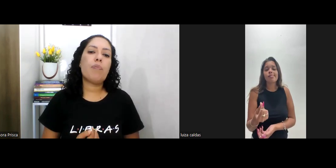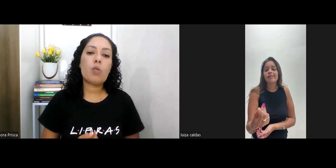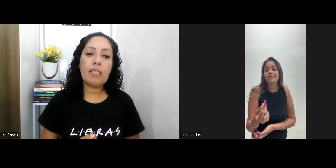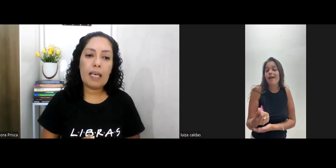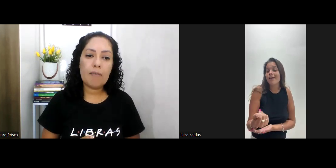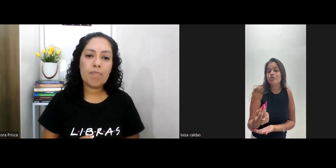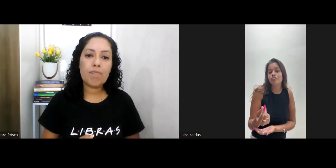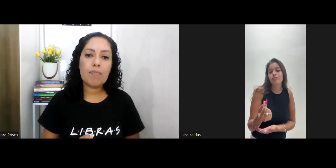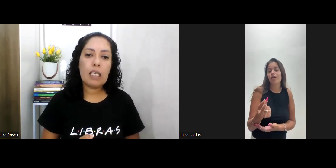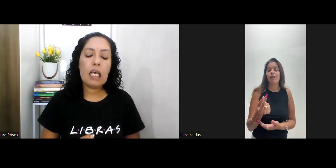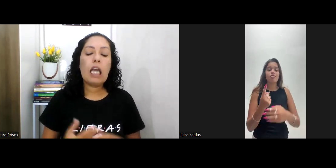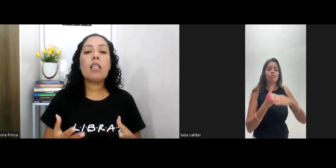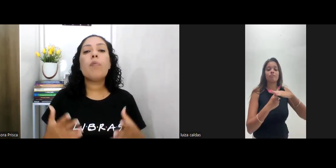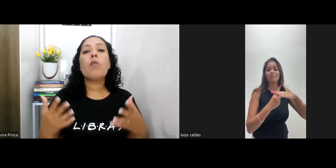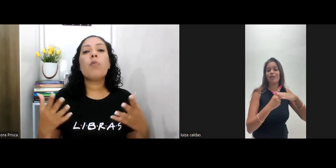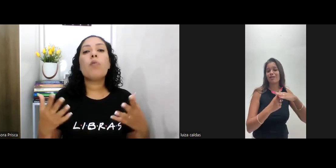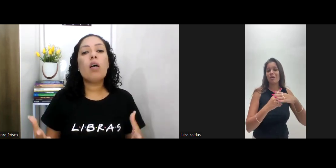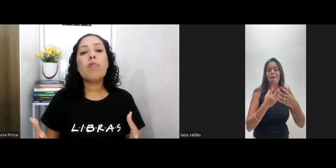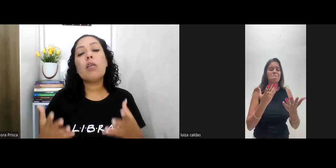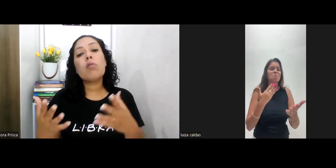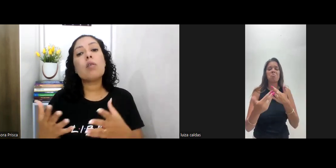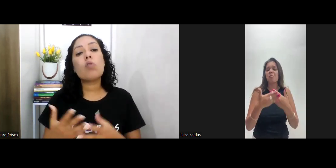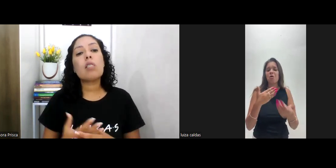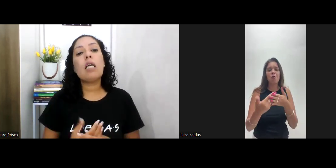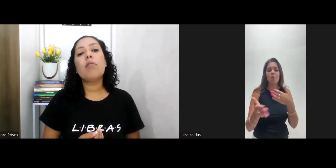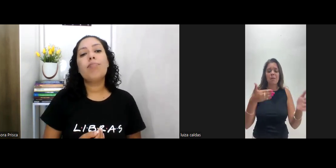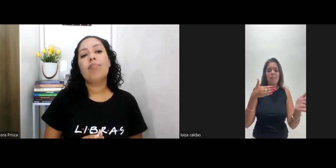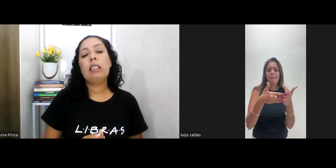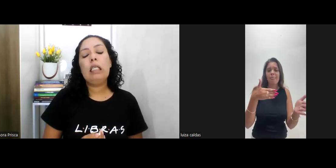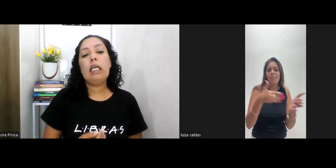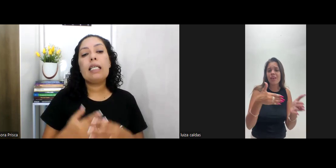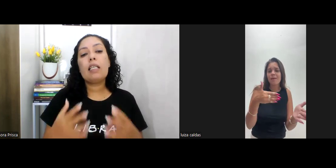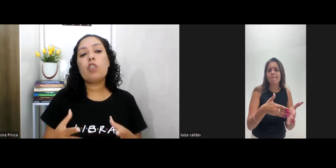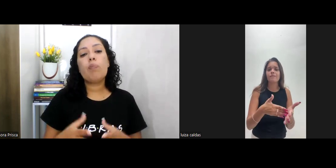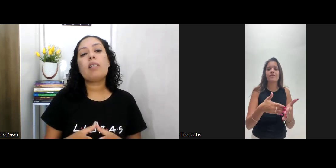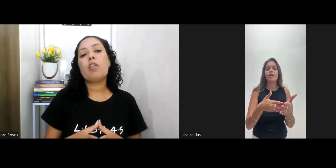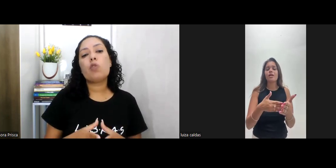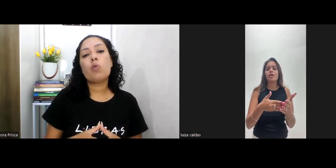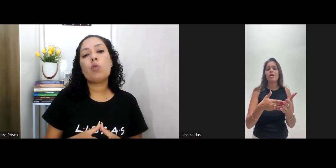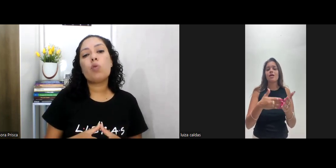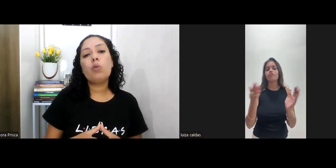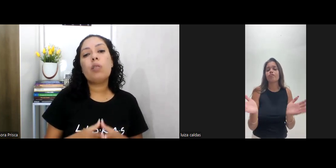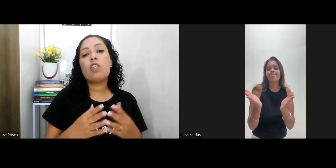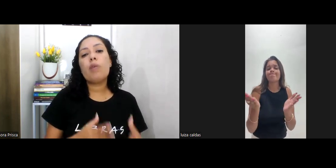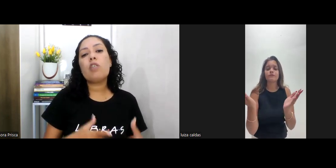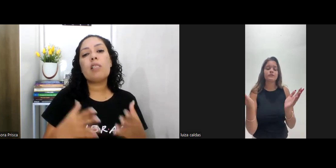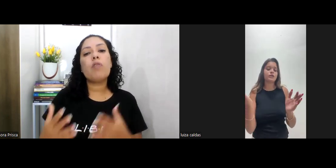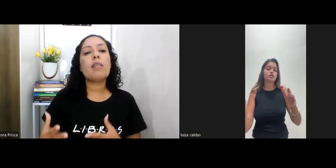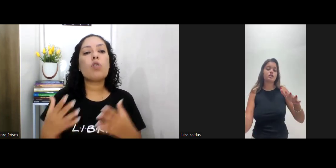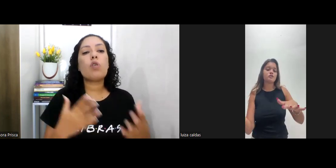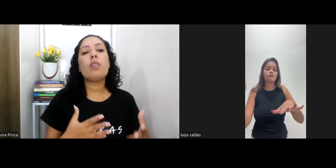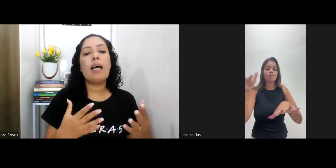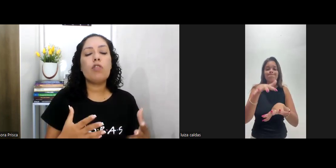limitação que essa pessoa tenha. Ele promove inclusão social. Ele garante que o paciente surdo tenha as